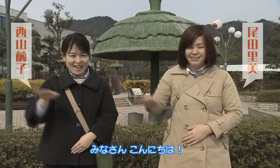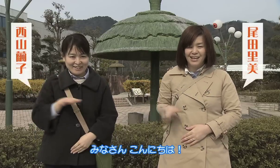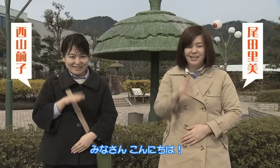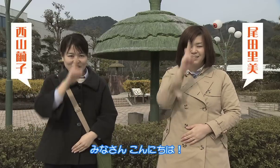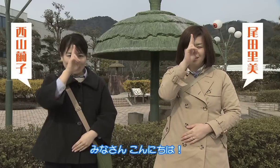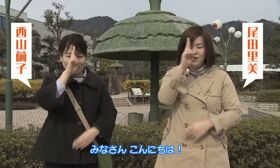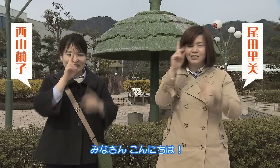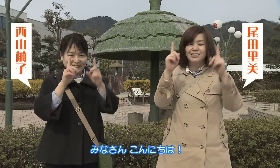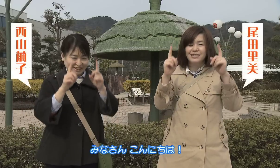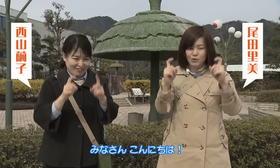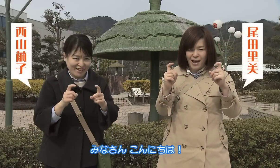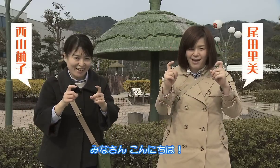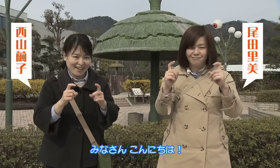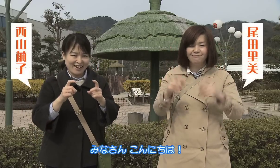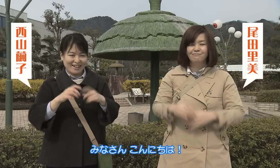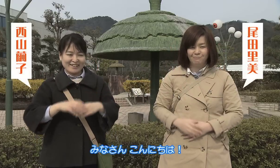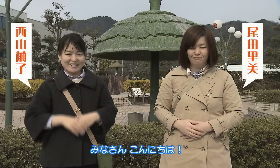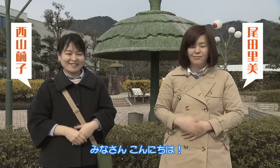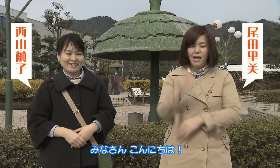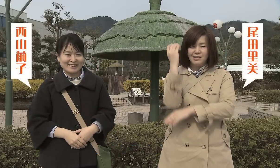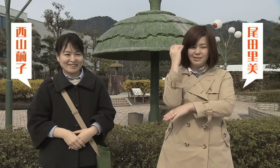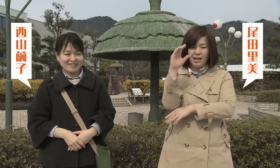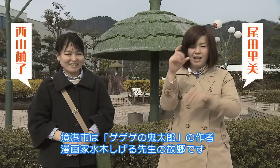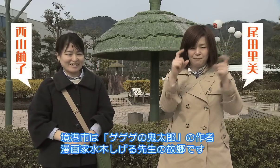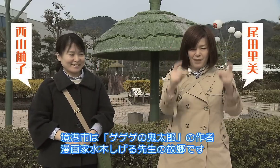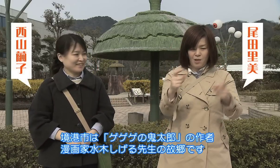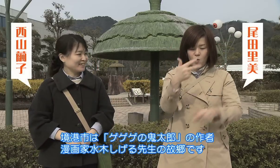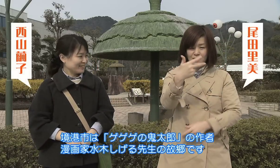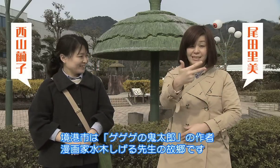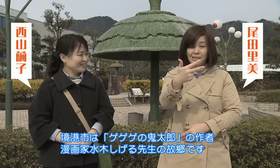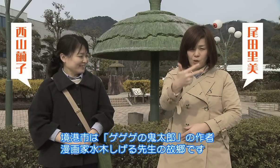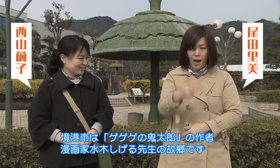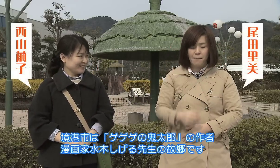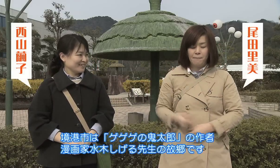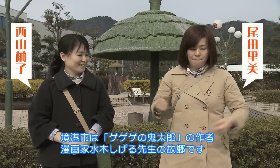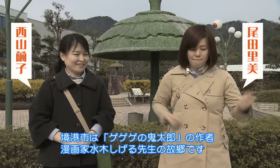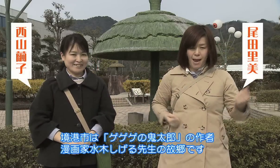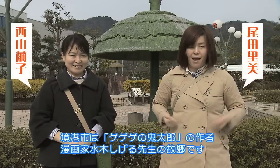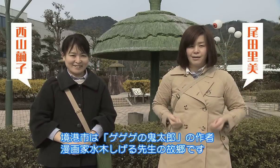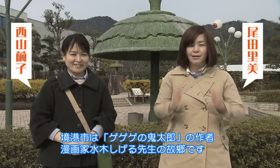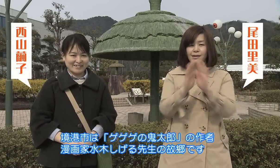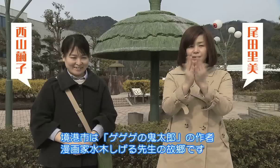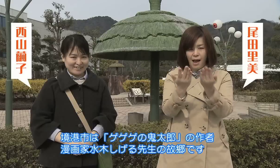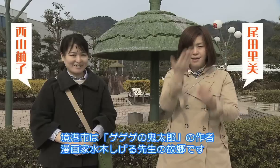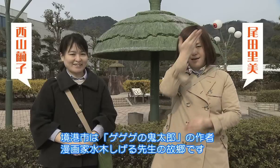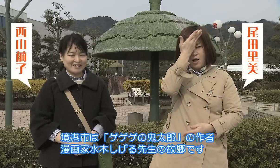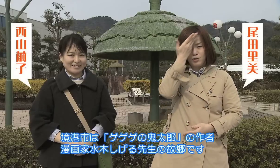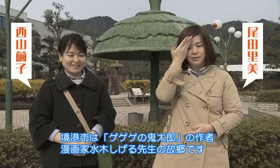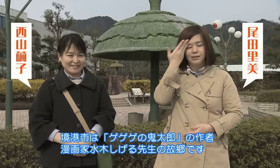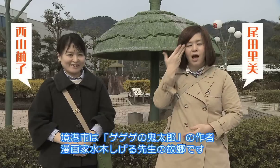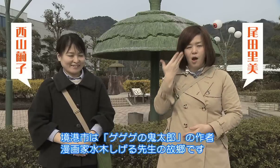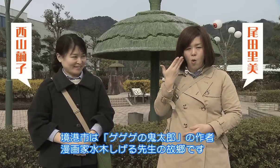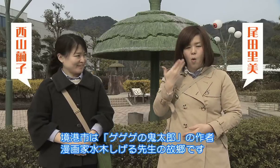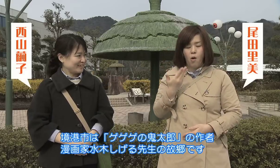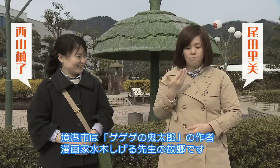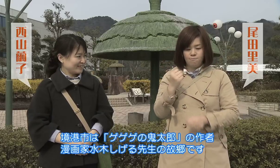皆さんこんにちは小田さんさえみ市はゲゲの鬼太郎の